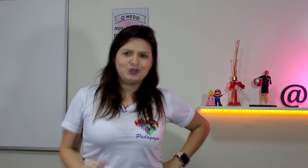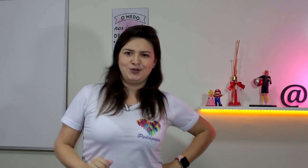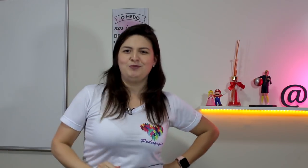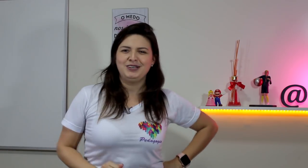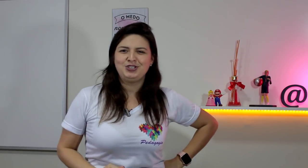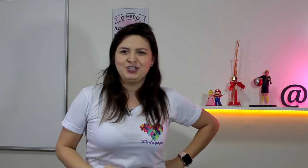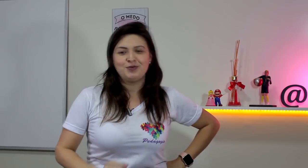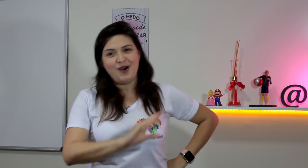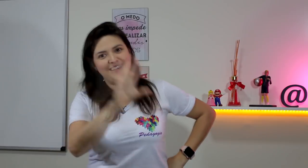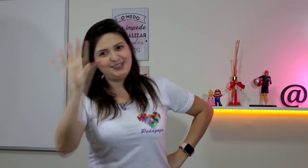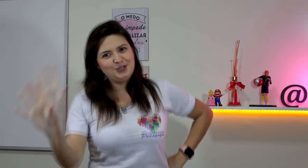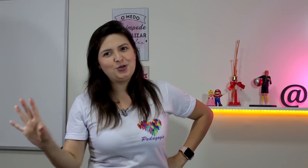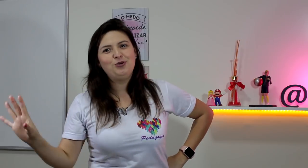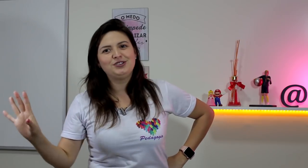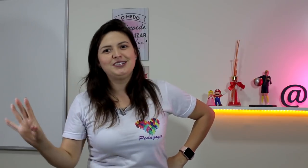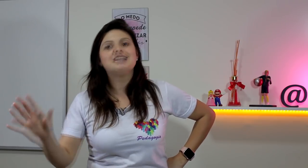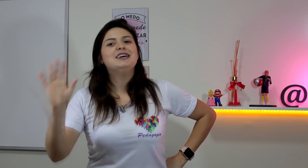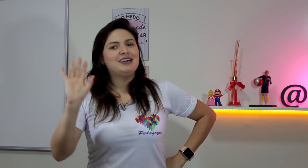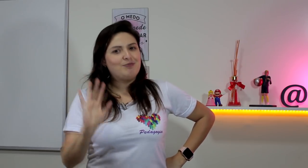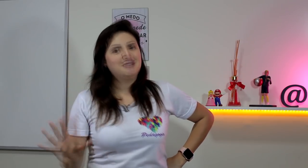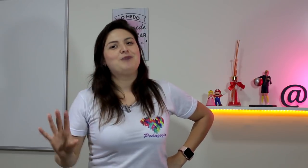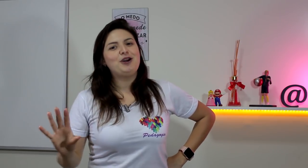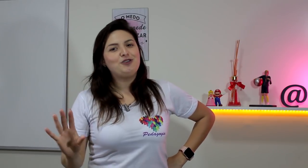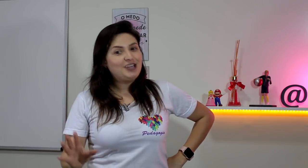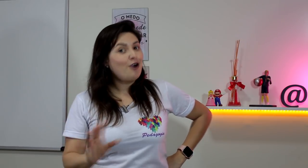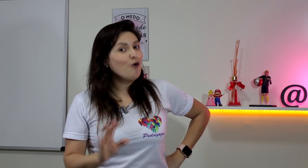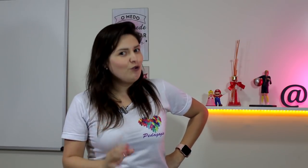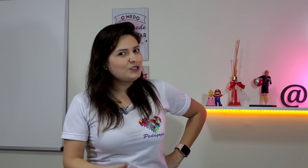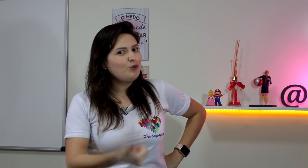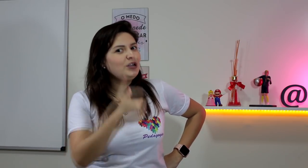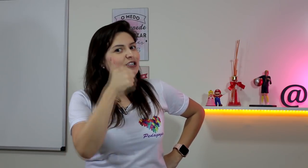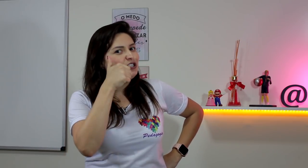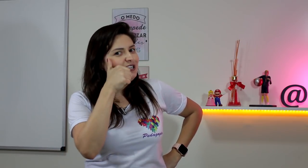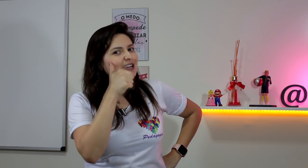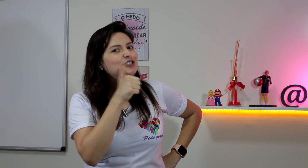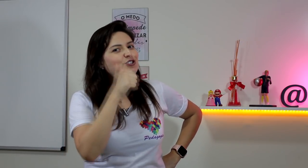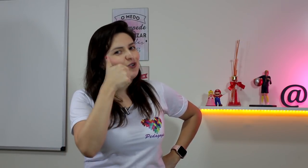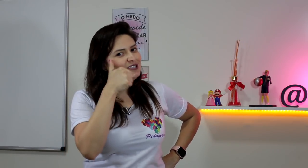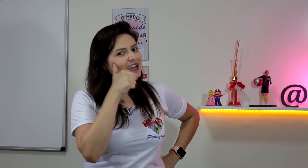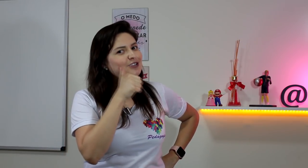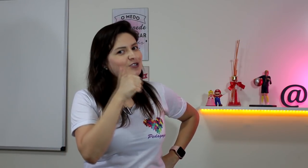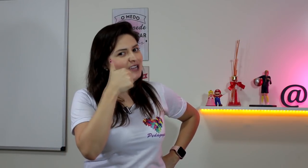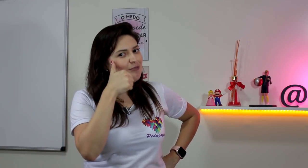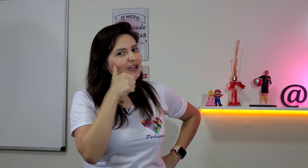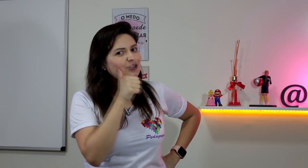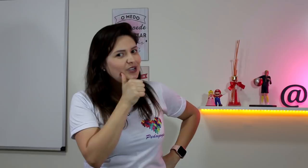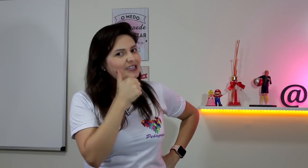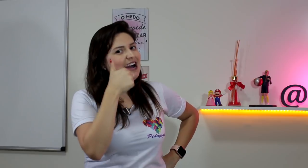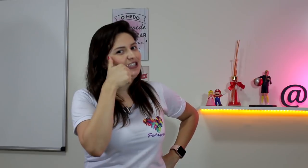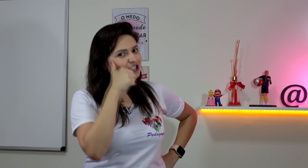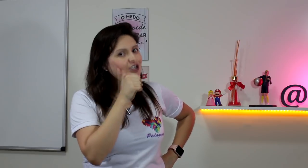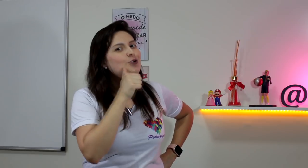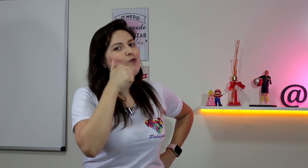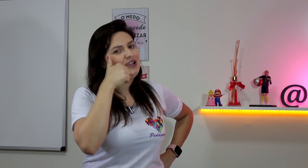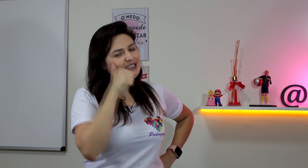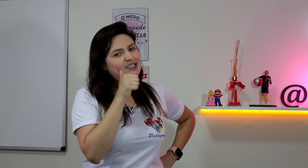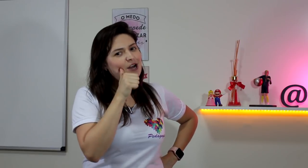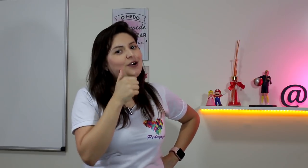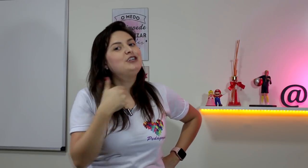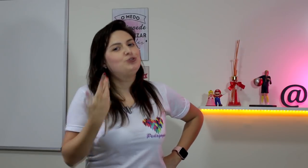usam blush, quase todas, mas a maioria usam blush e aí a gente consegue associar pela atualidade com esse sinal aqui de